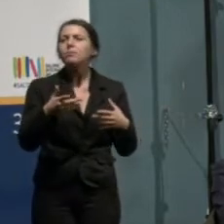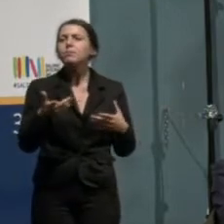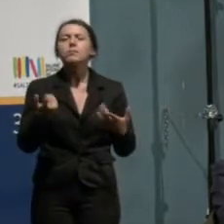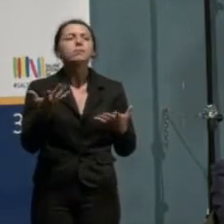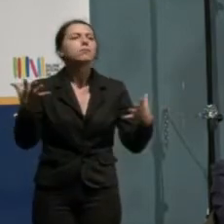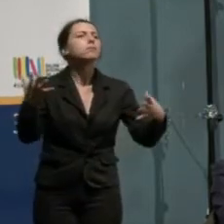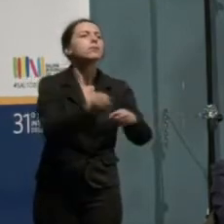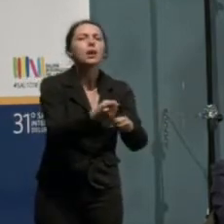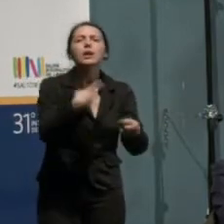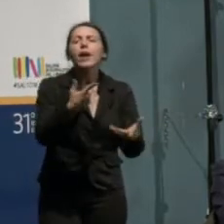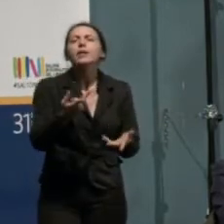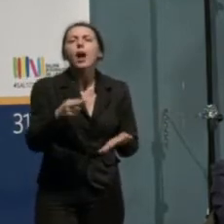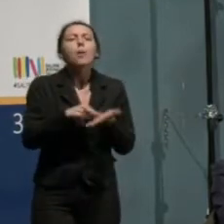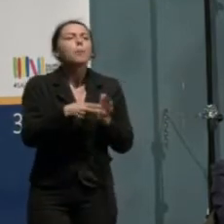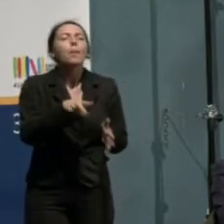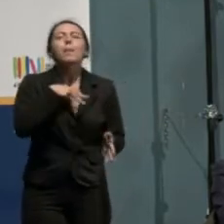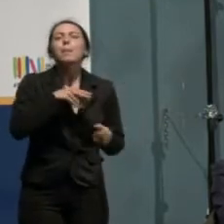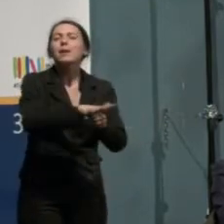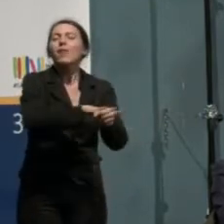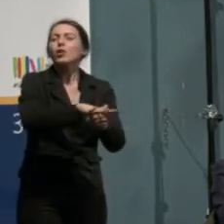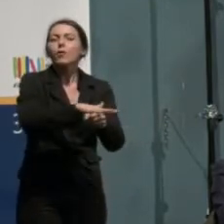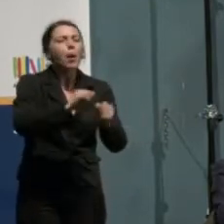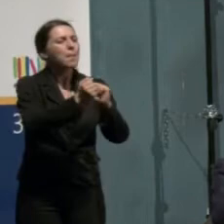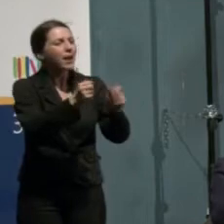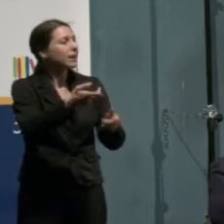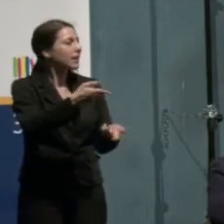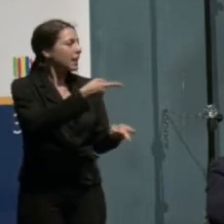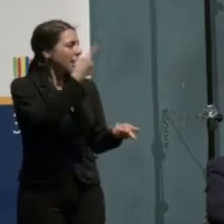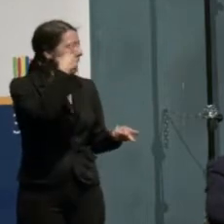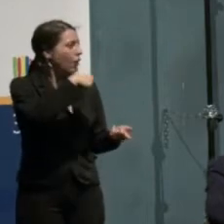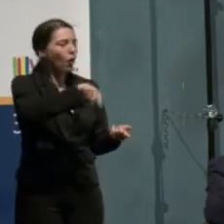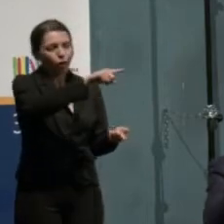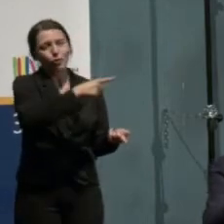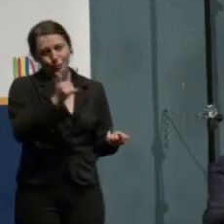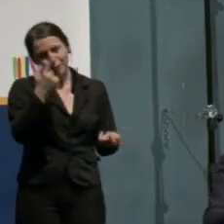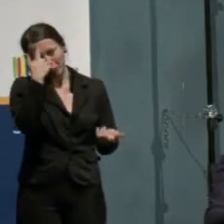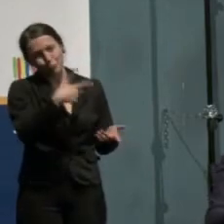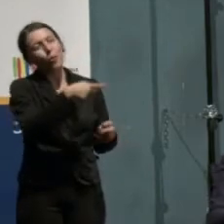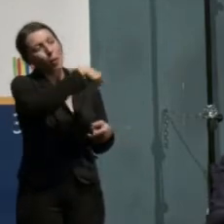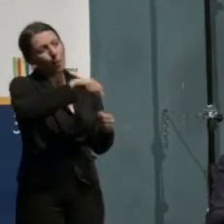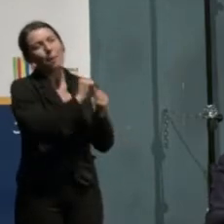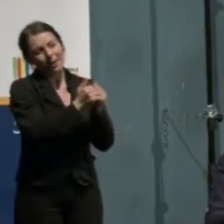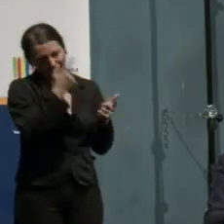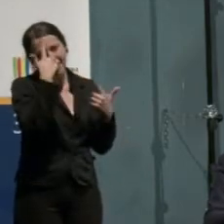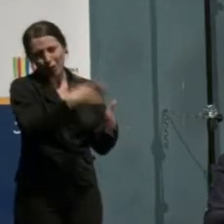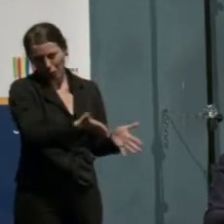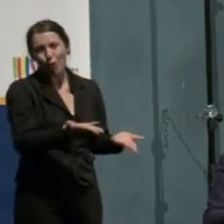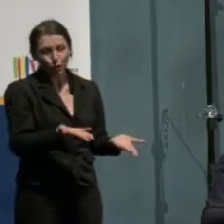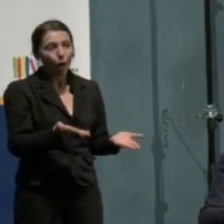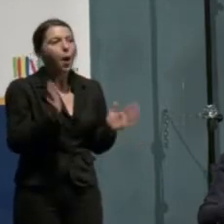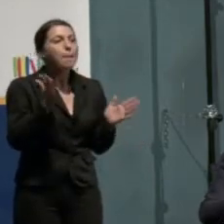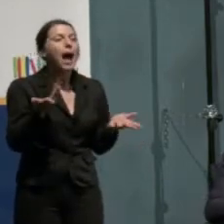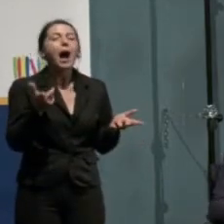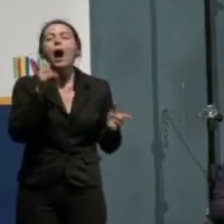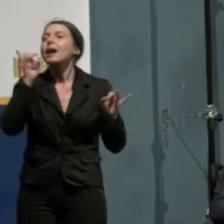famiglia di giulio c'era la vostra battaglia lo so che parlano la faceva finire comunque ho capito cosa dici paola però sarebbe